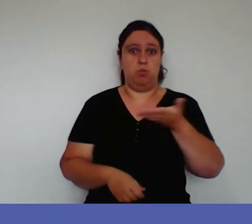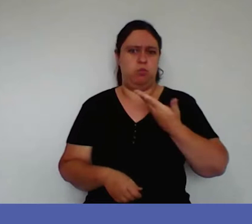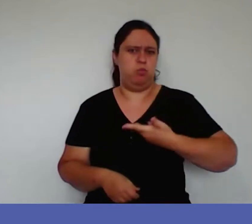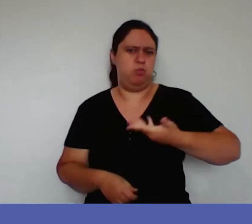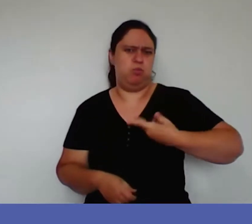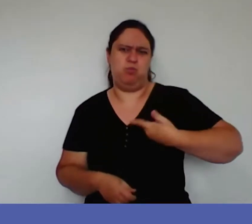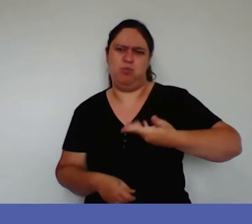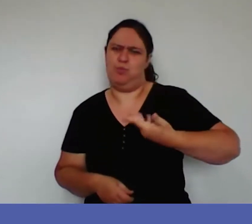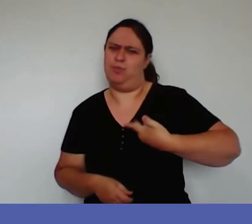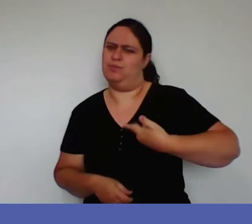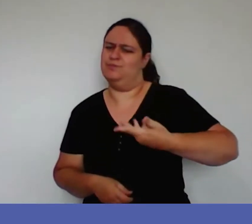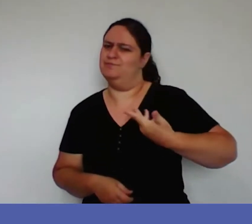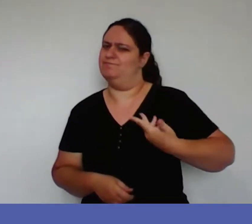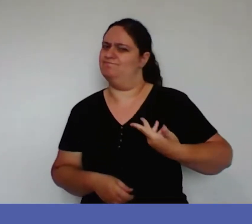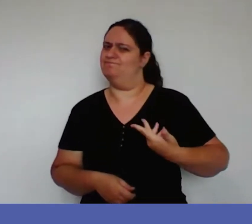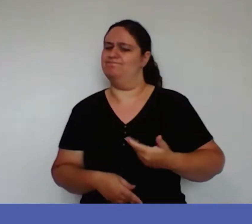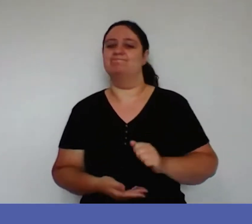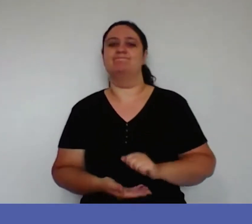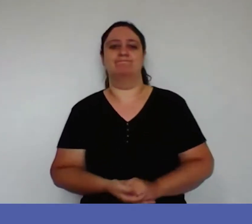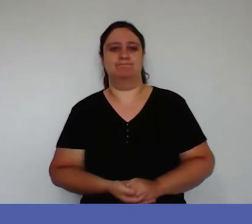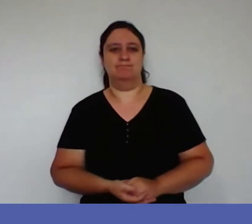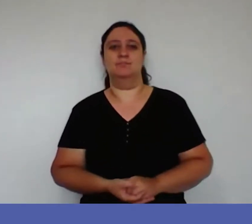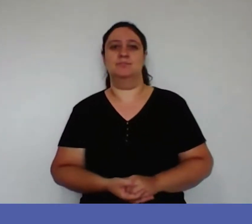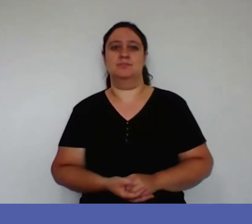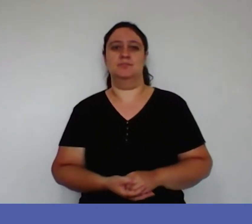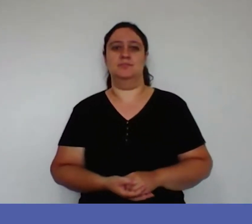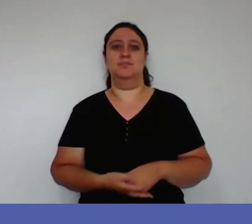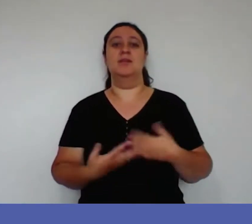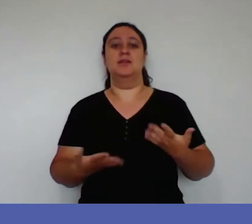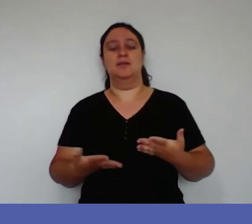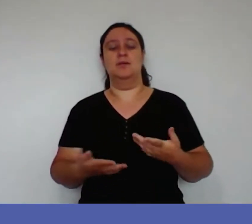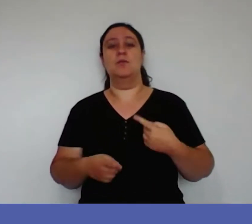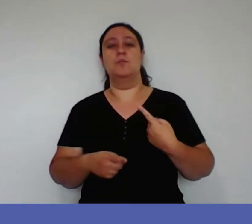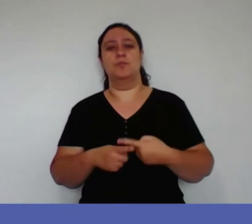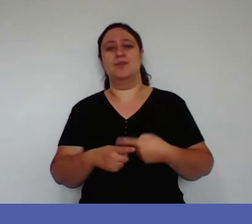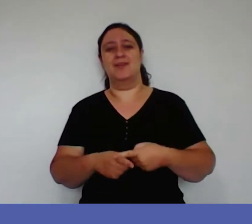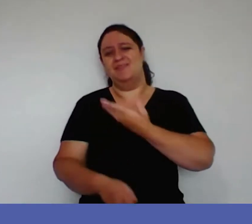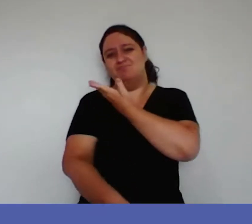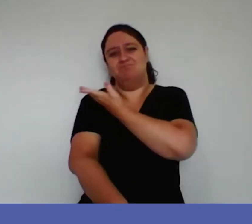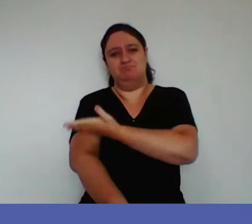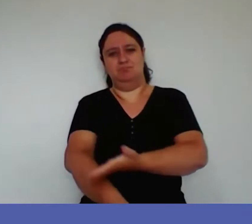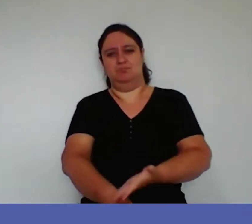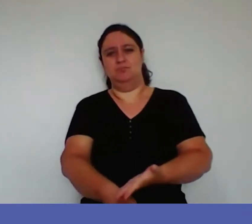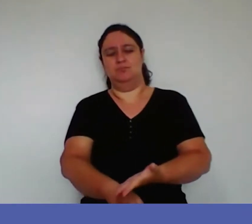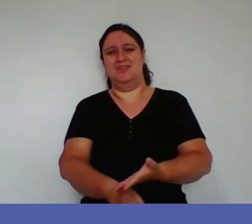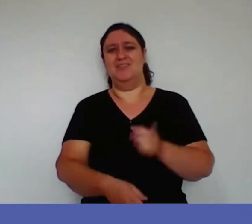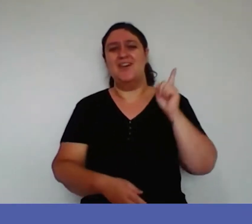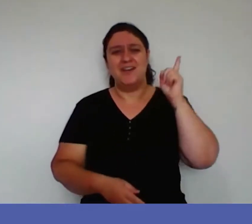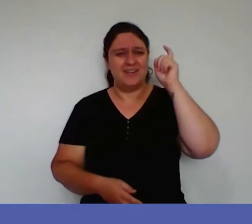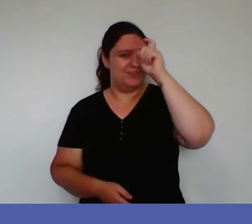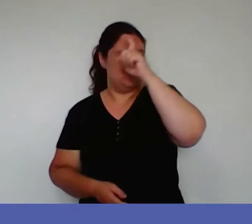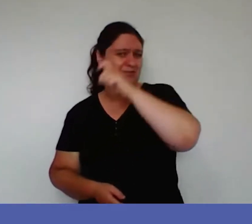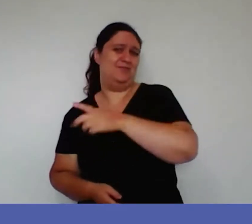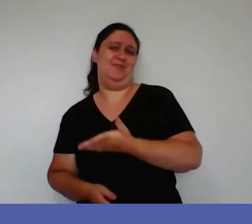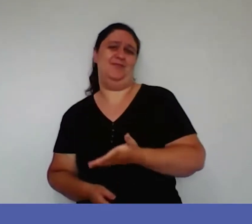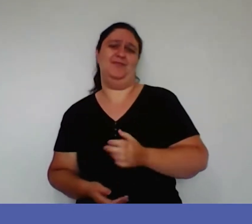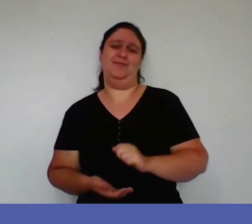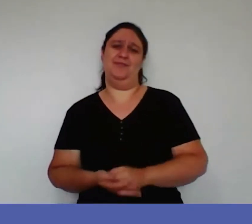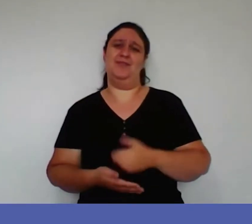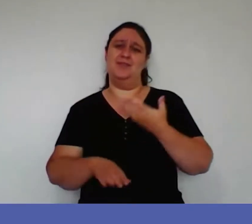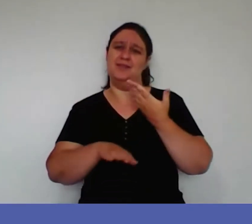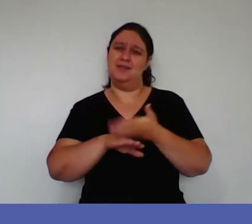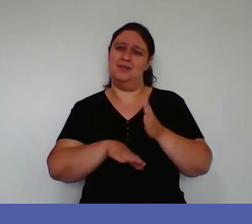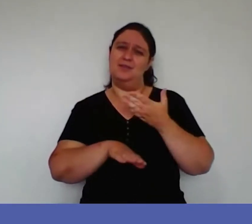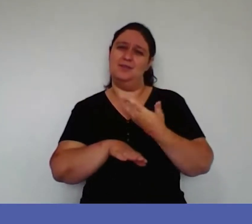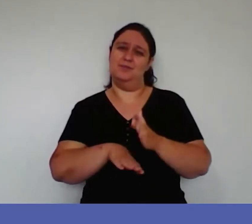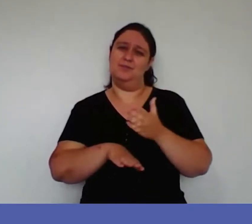Enquanto uma ferramenta da comportagem convencional era muito difícil, né, para se praticar, mas, irmãos, a